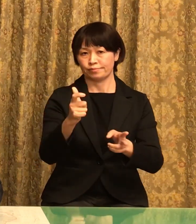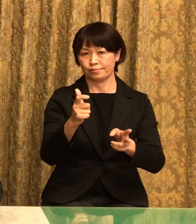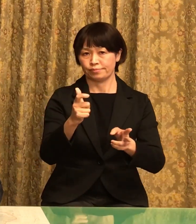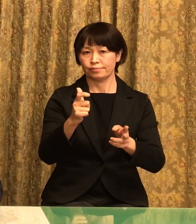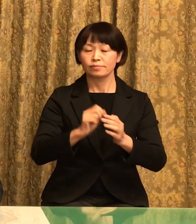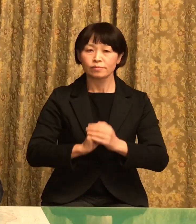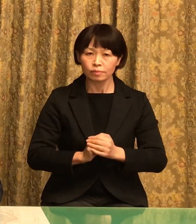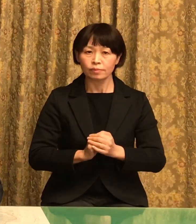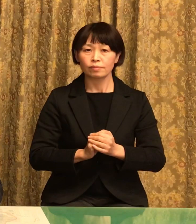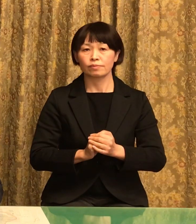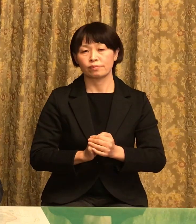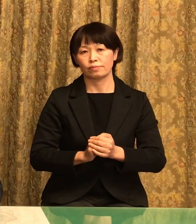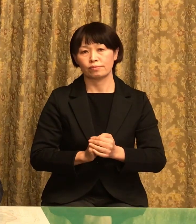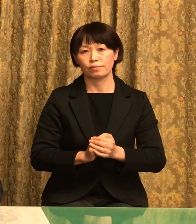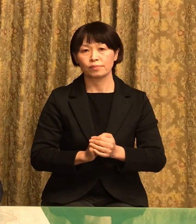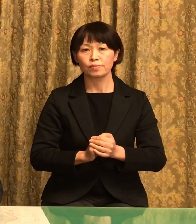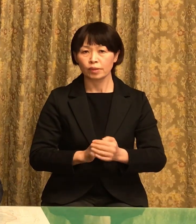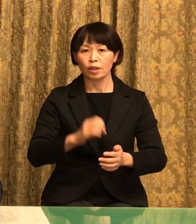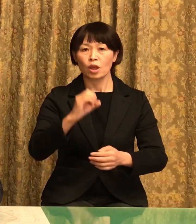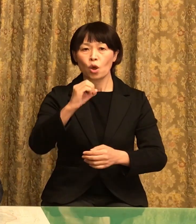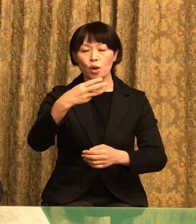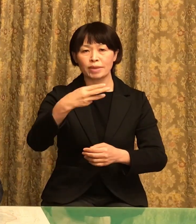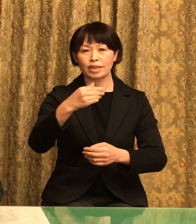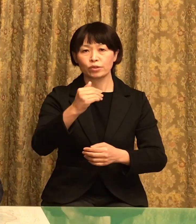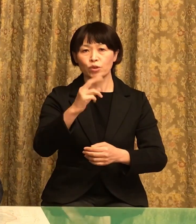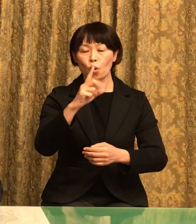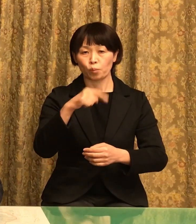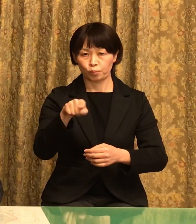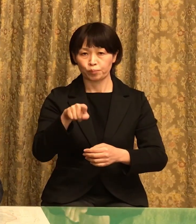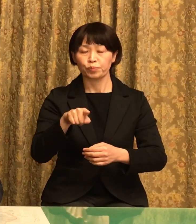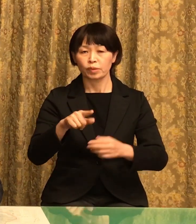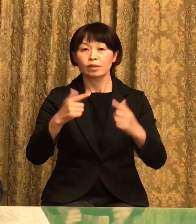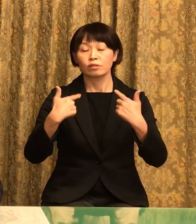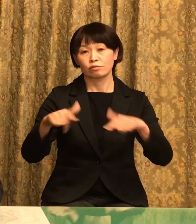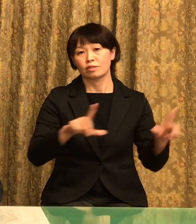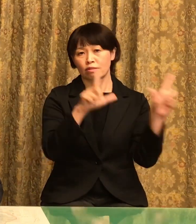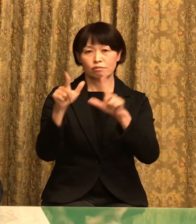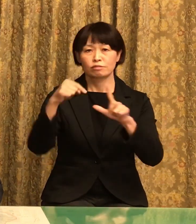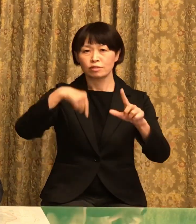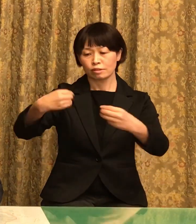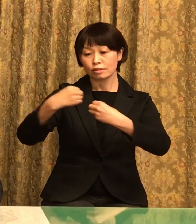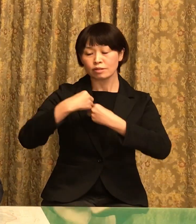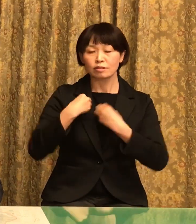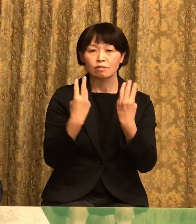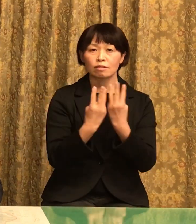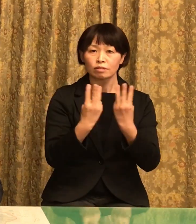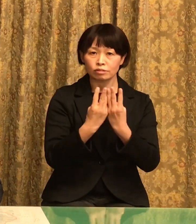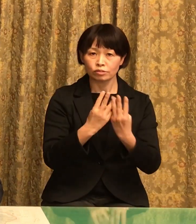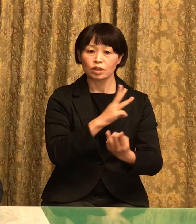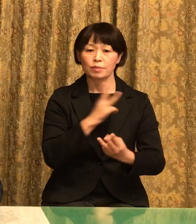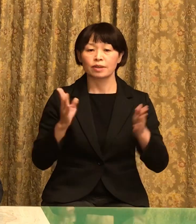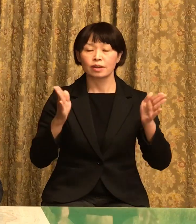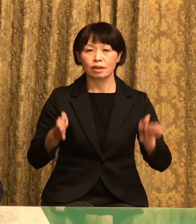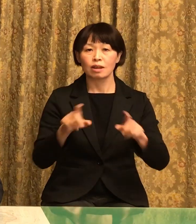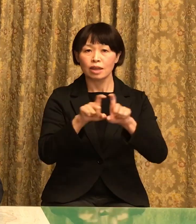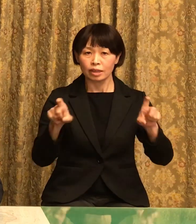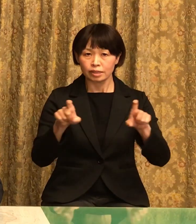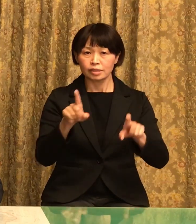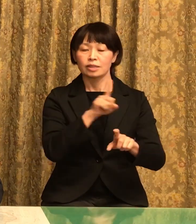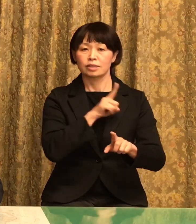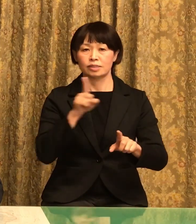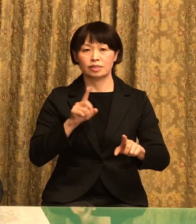の強化です。オミクロン株の市中感染者が3日平均で1日あたり20